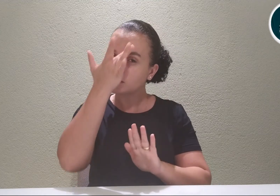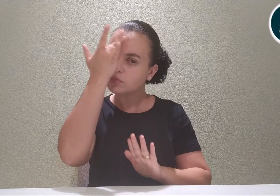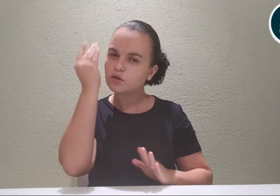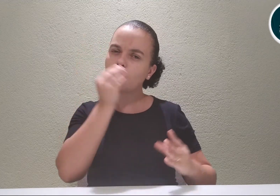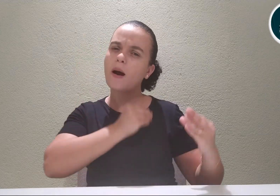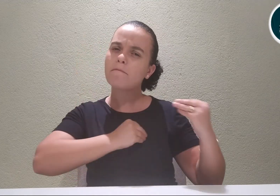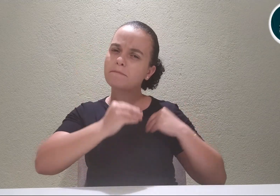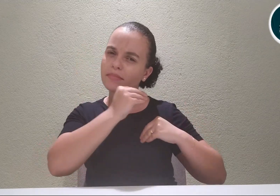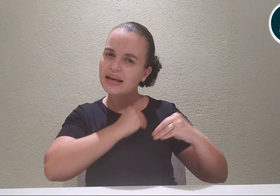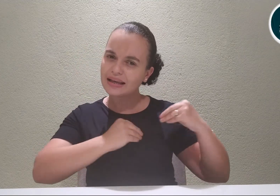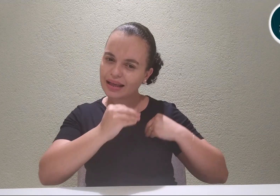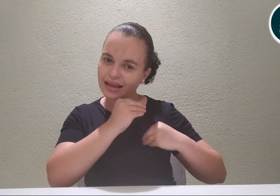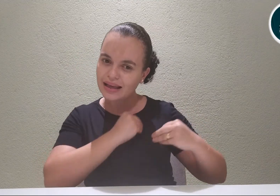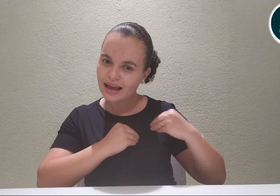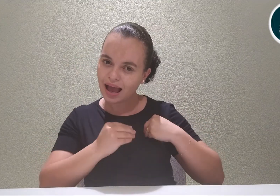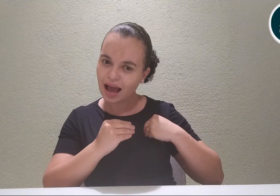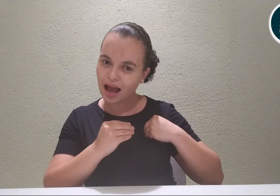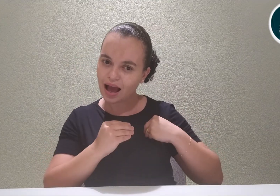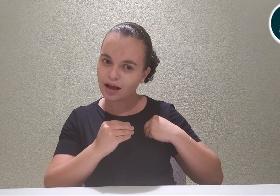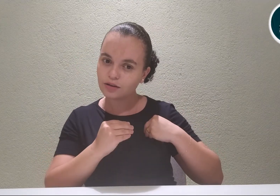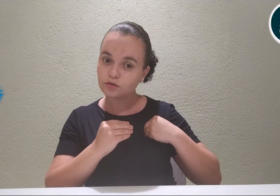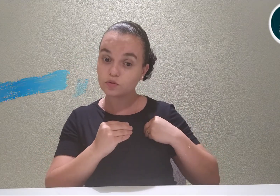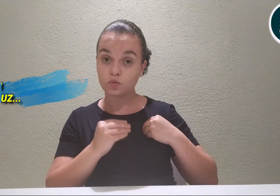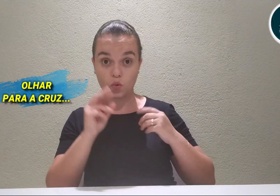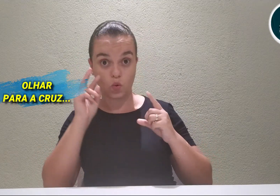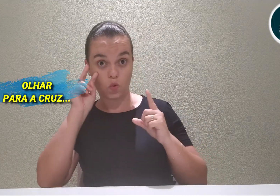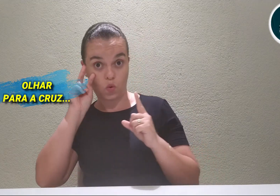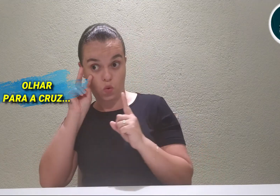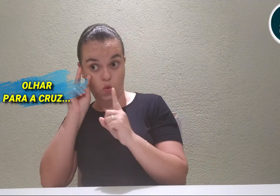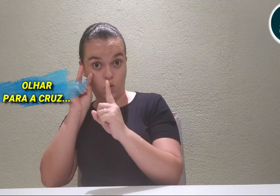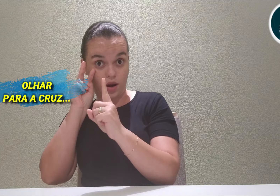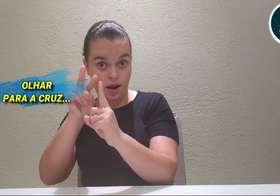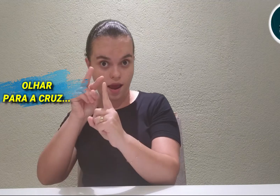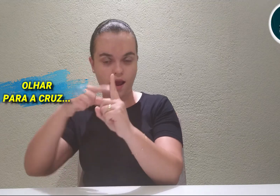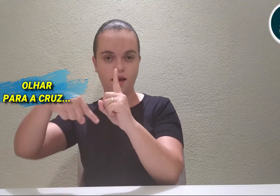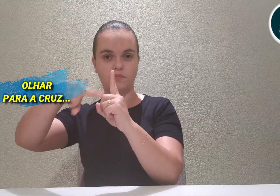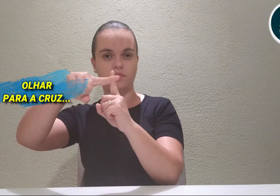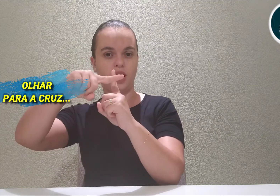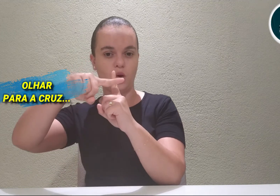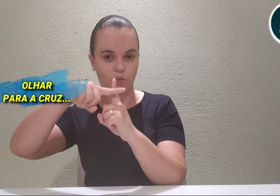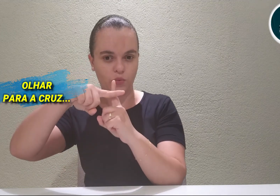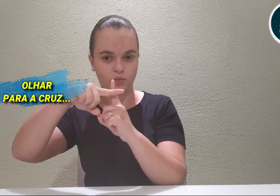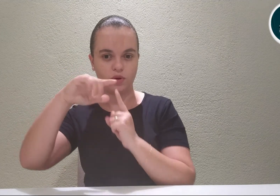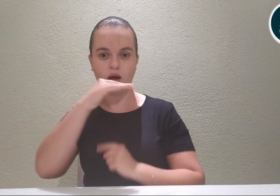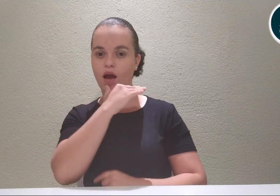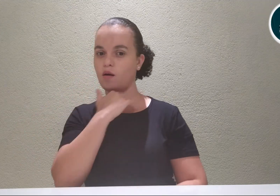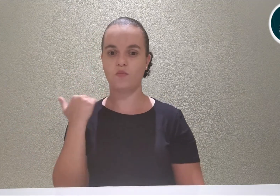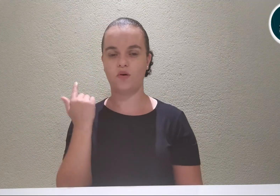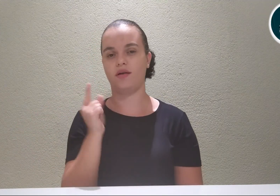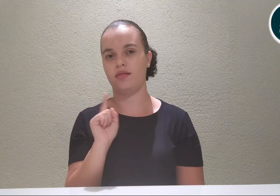à morte. Mas aqueles que aceitam o seu sacrifício na cruz